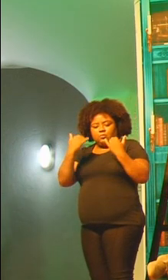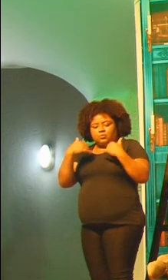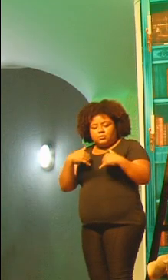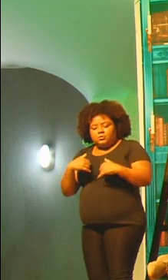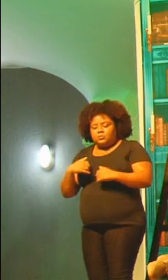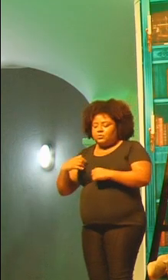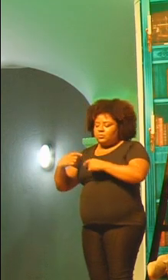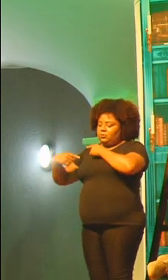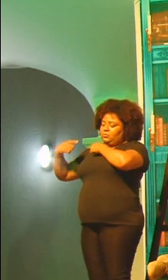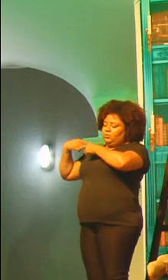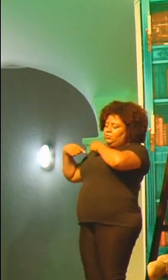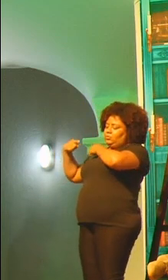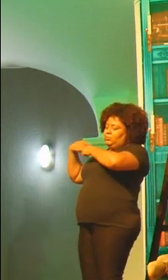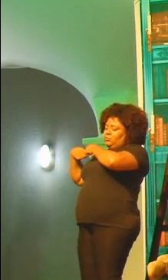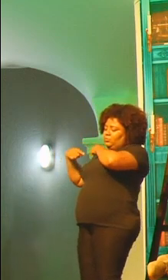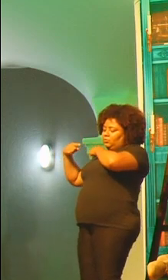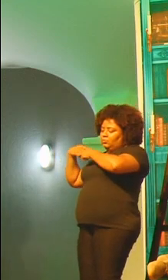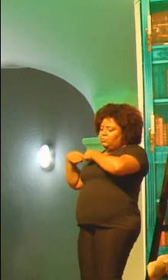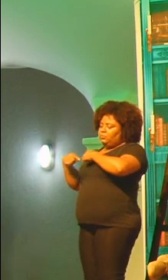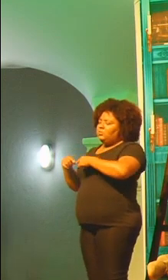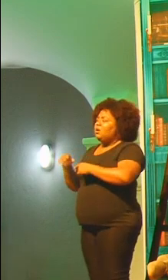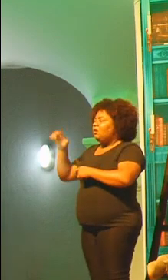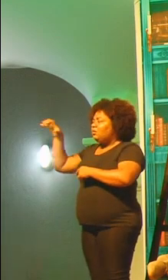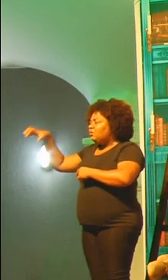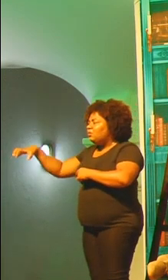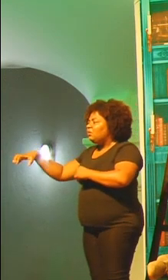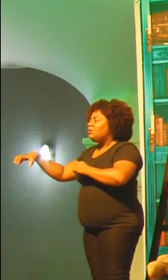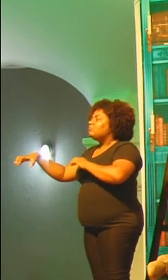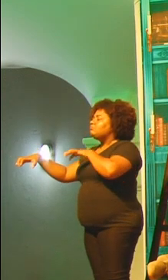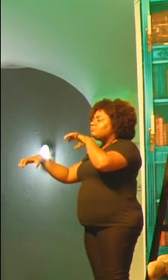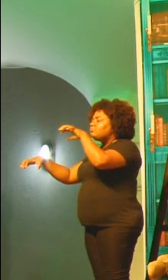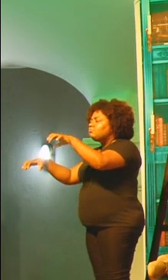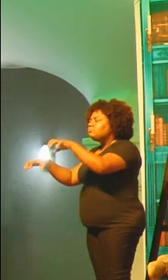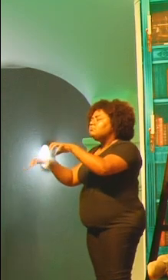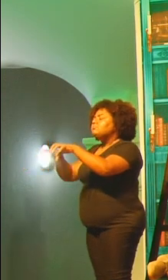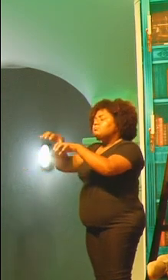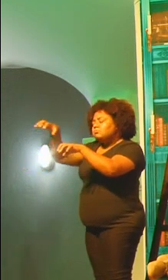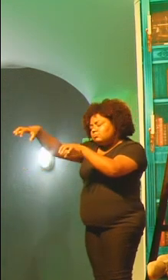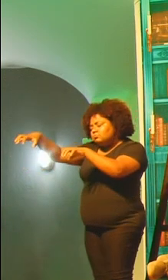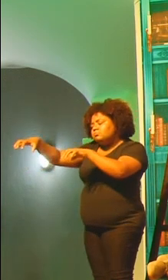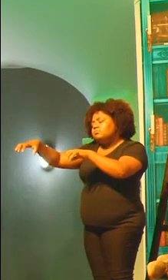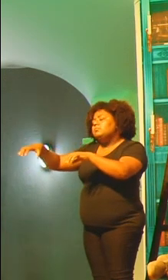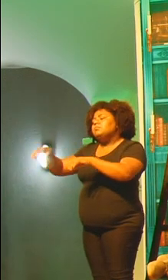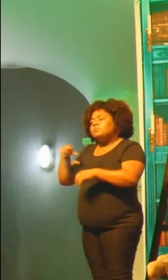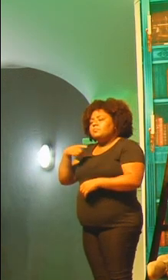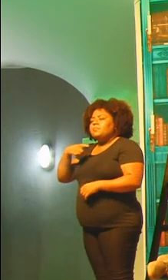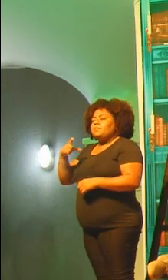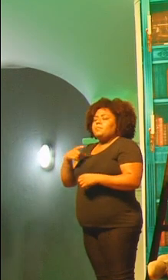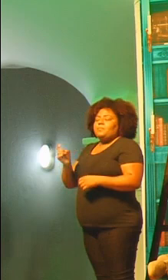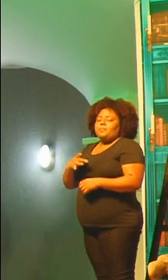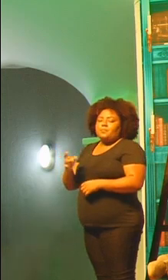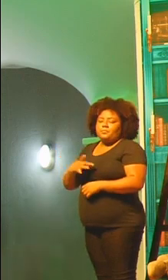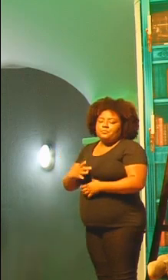ancestrais, os Gassanidas, em Hurã, próximo às colinas de Golã.